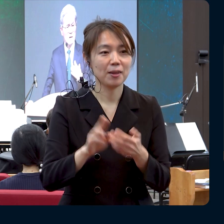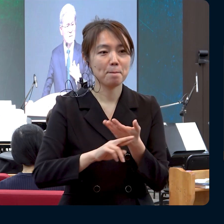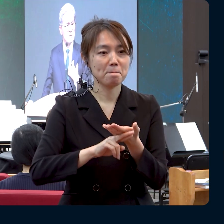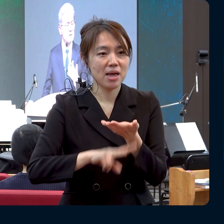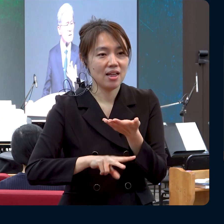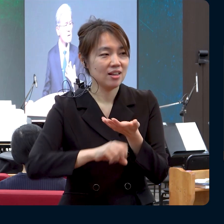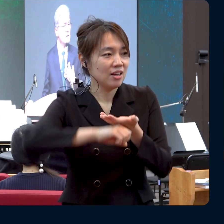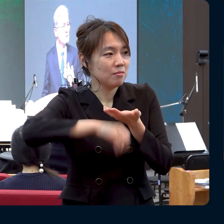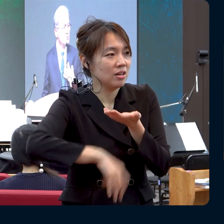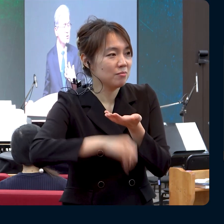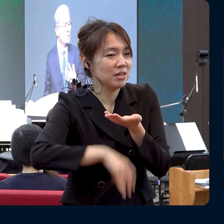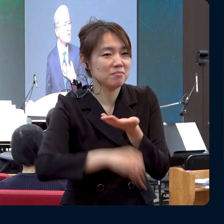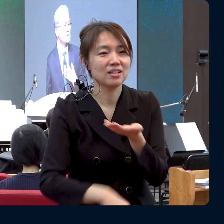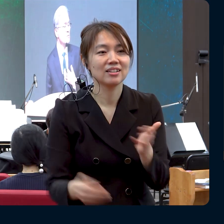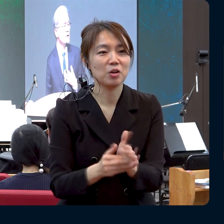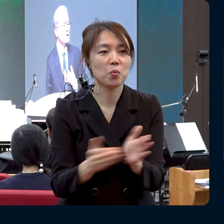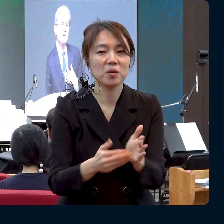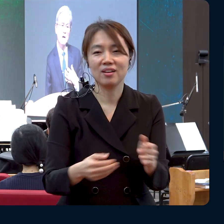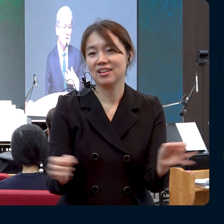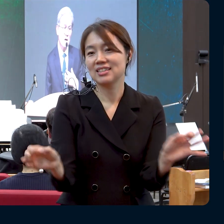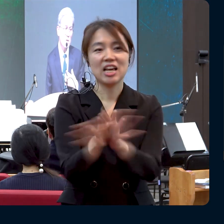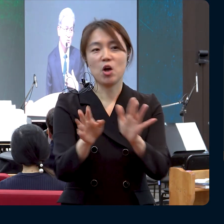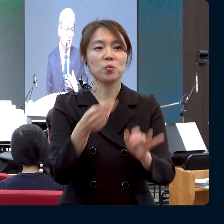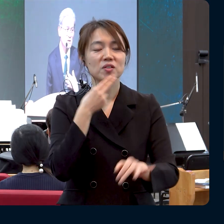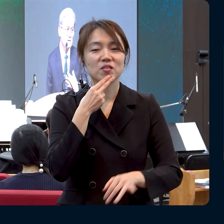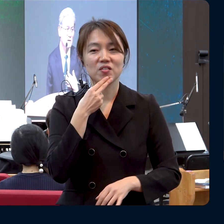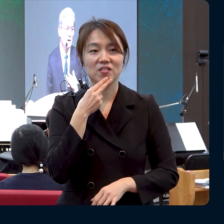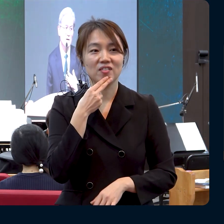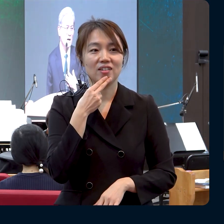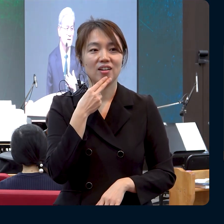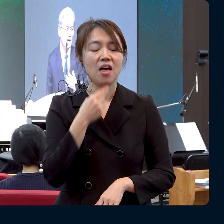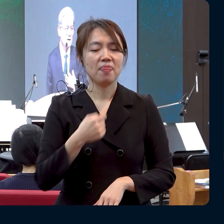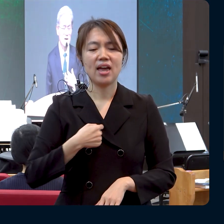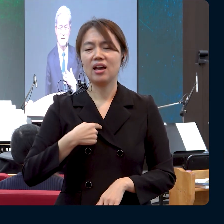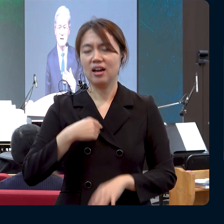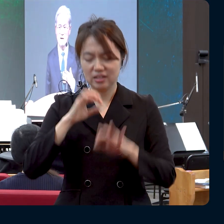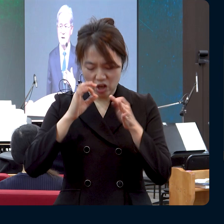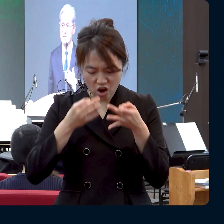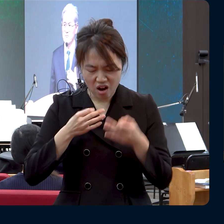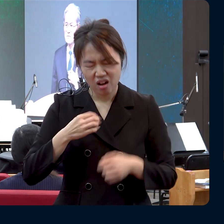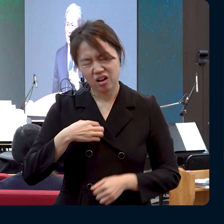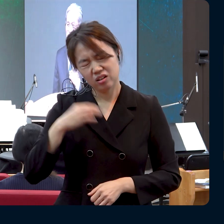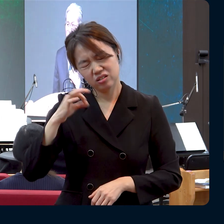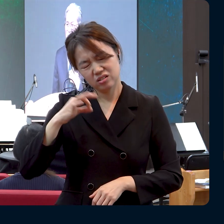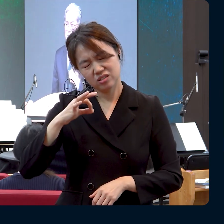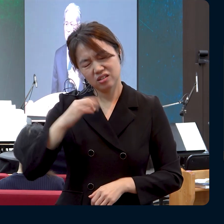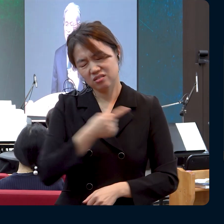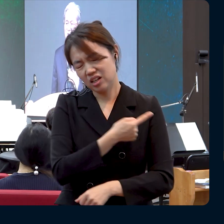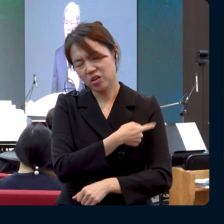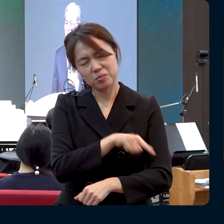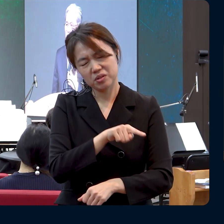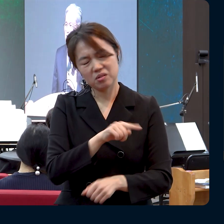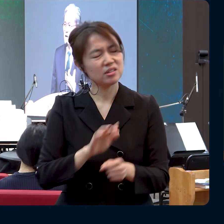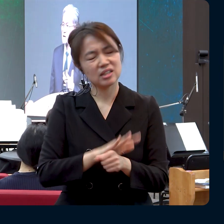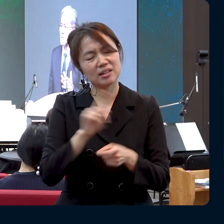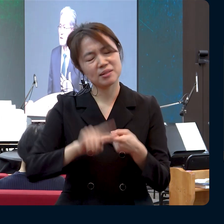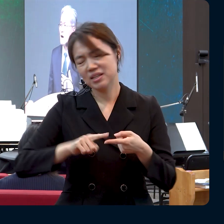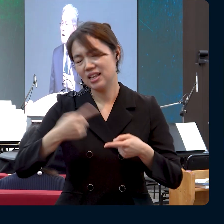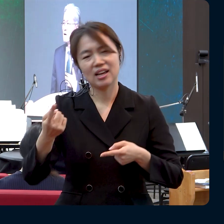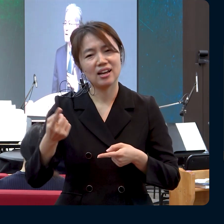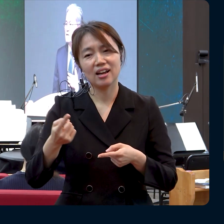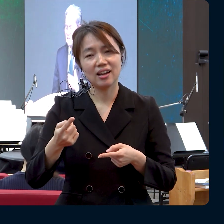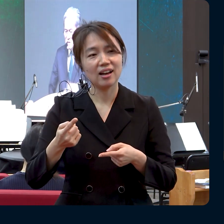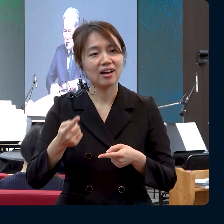내가 나를 우습게 보기 때문에 내가 사랑받을 수 있을까? 난 가당하지 않아. 무슨 내가 하나님의 사랑을